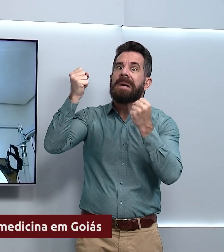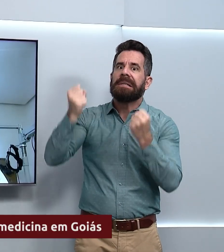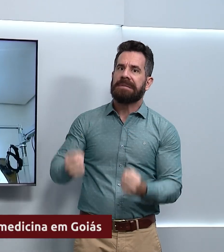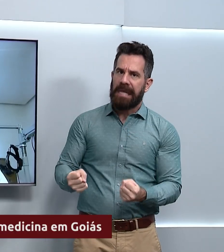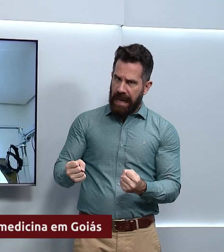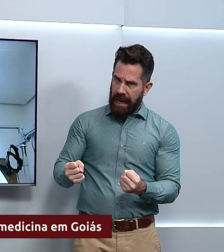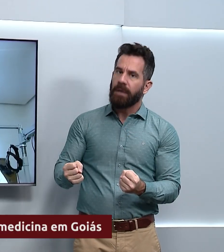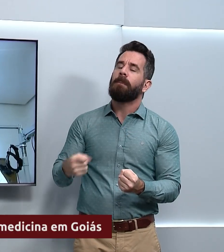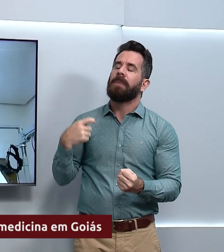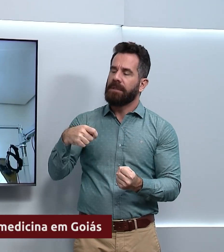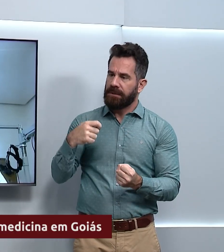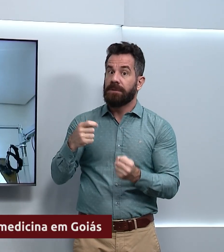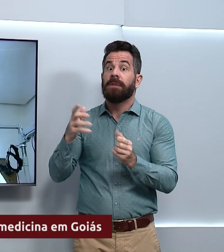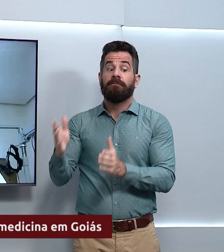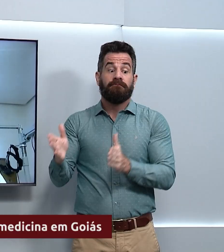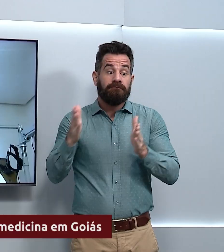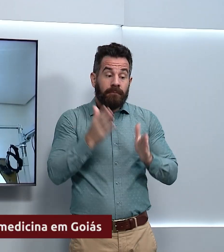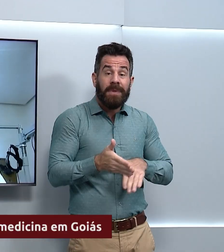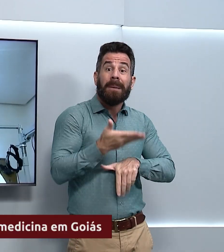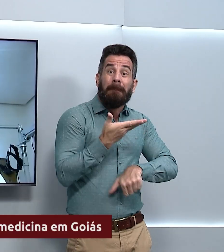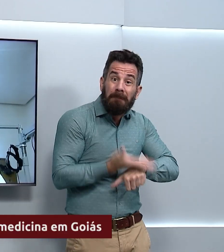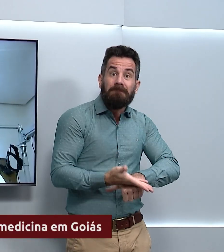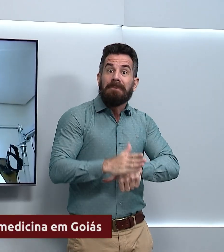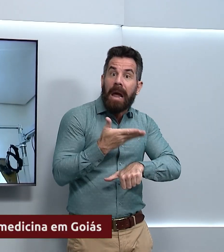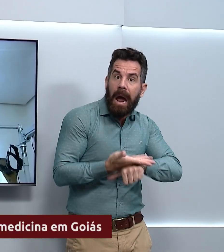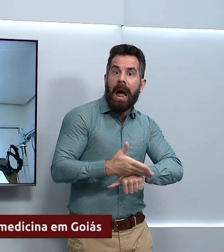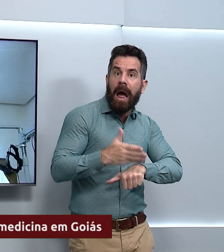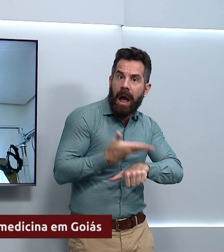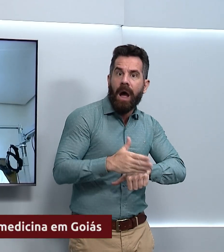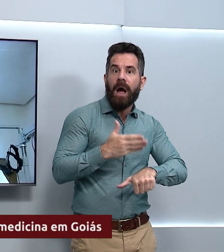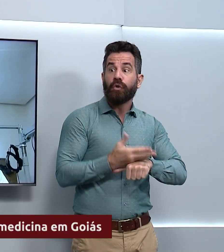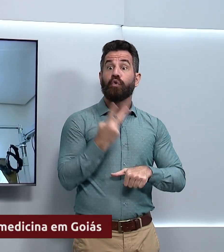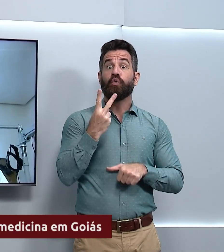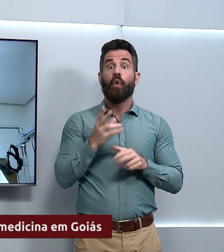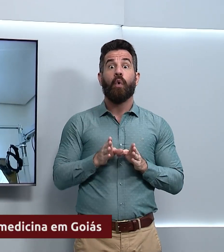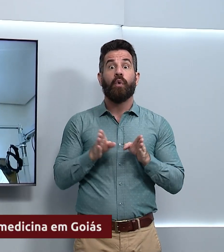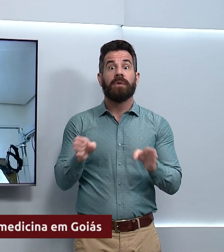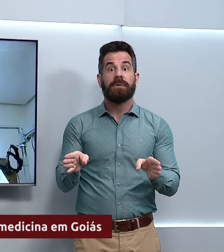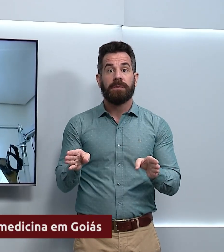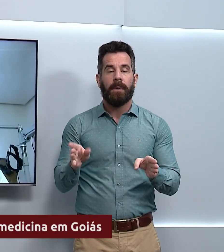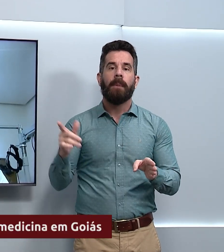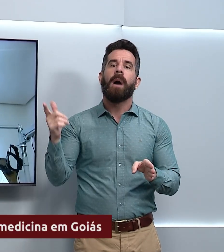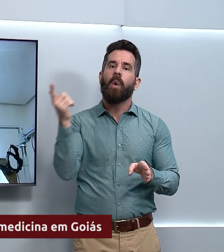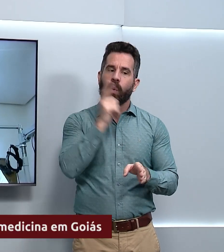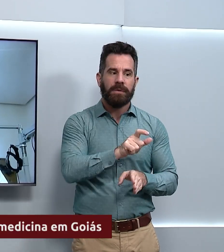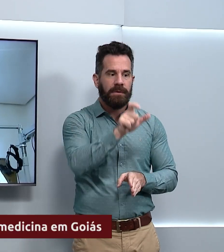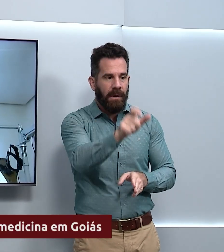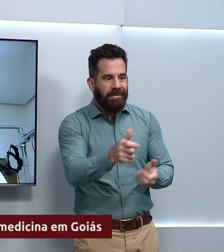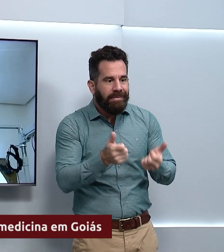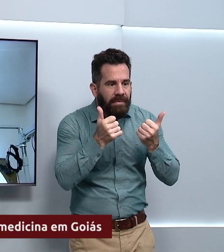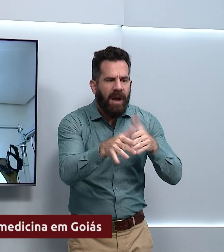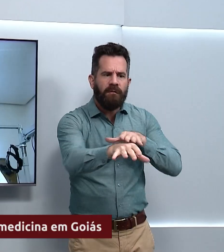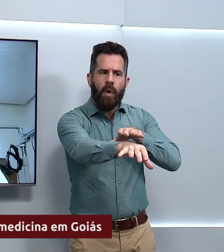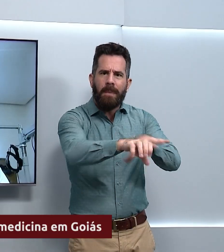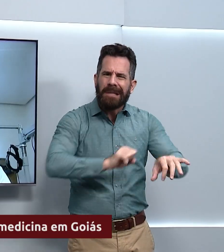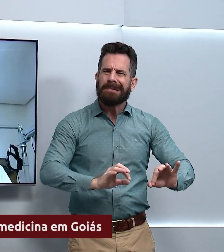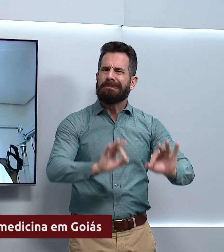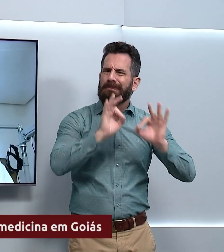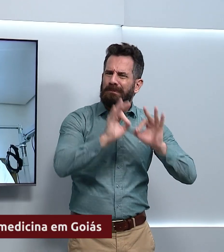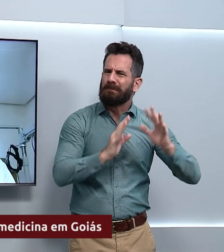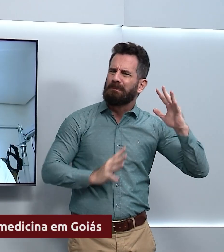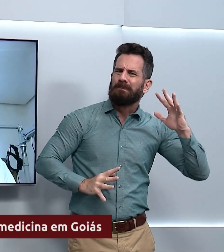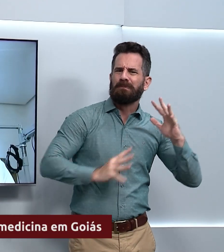muito da prática, e precisa de uma estrutura muito consolidada para formar aquele médico que entrou na faculdade ali próximo assim,